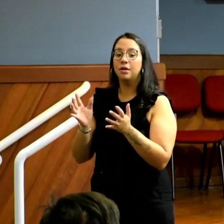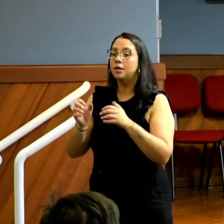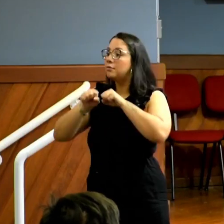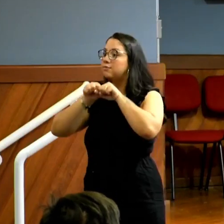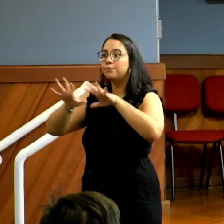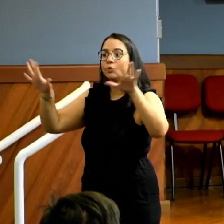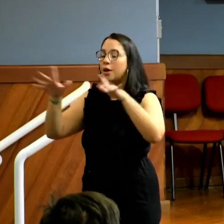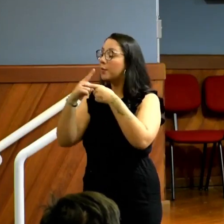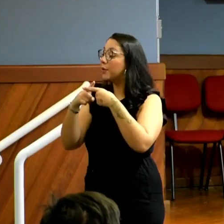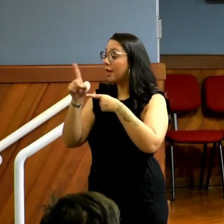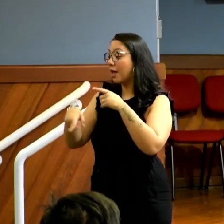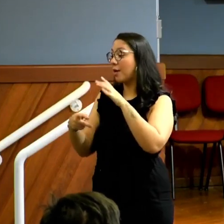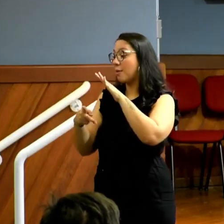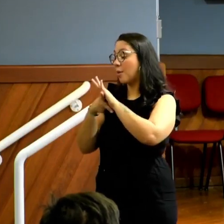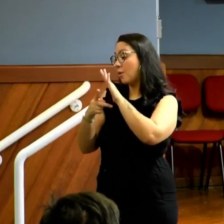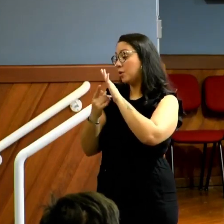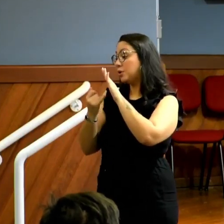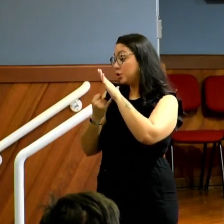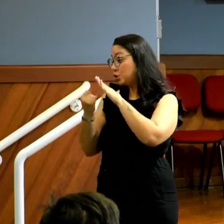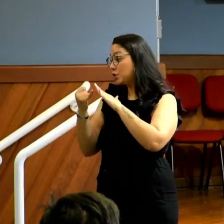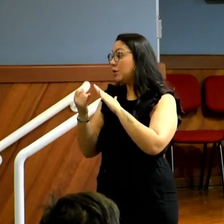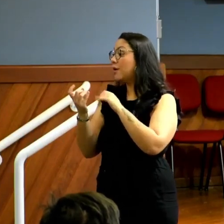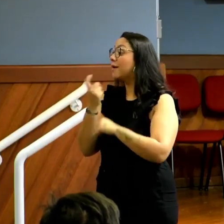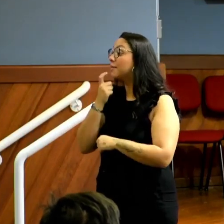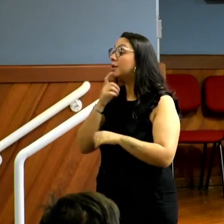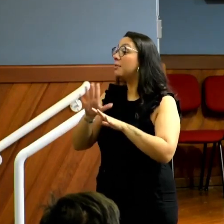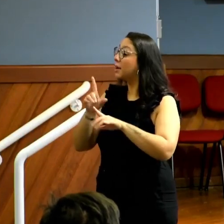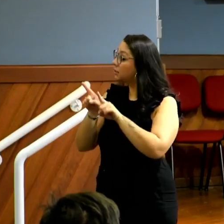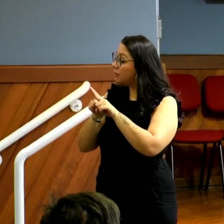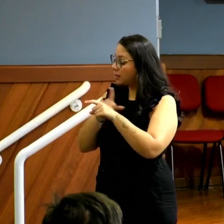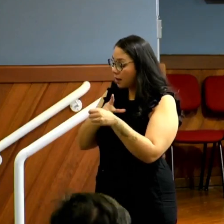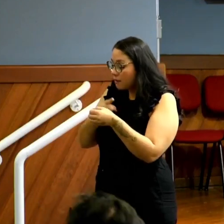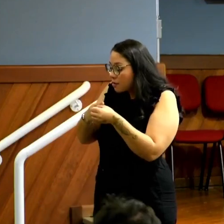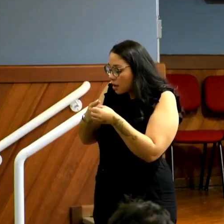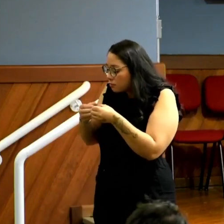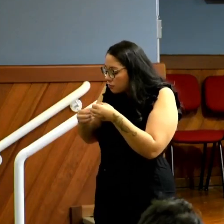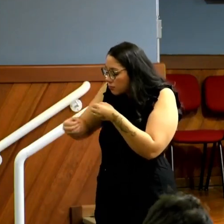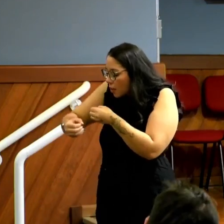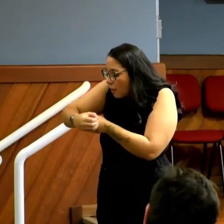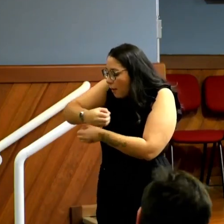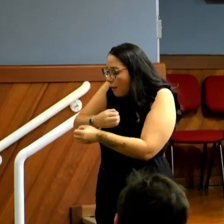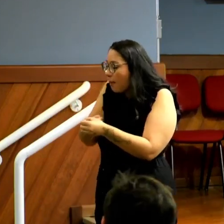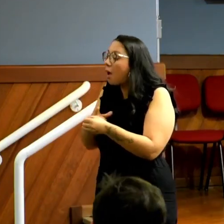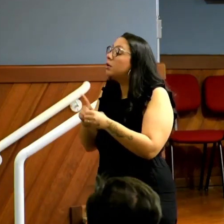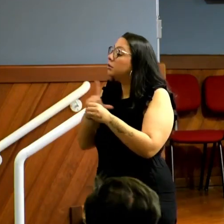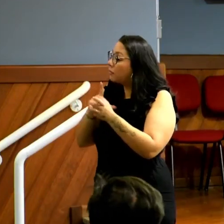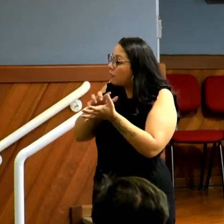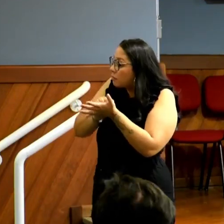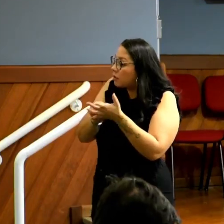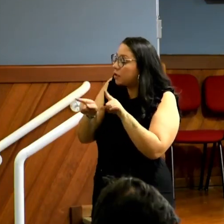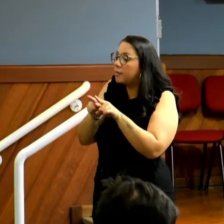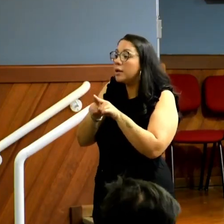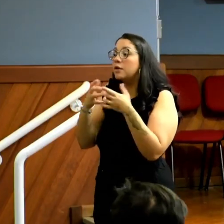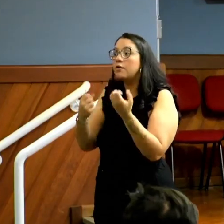como instituições de Campinas, mas nós tivemos várias inscrições de cidades da região e que com isso a gente vai pensar até a organização